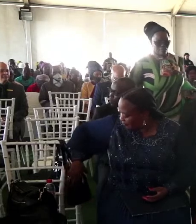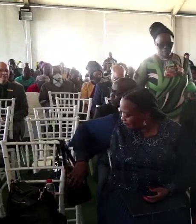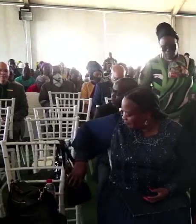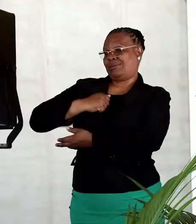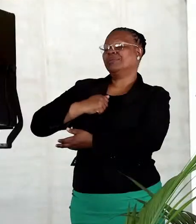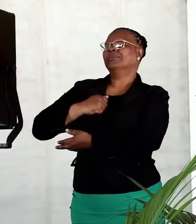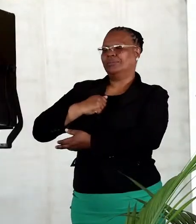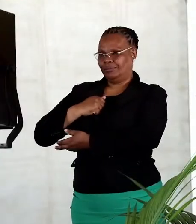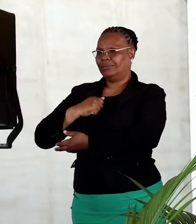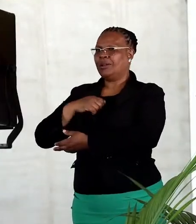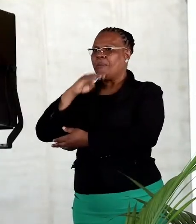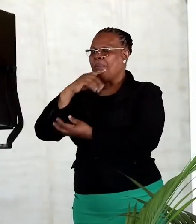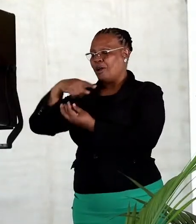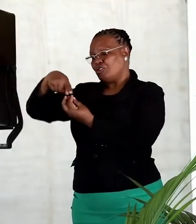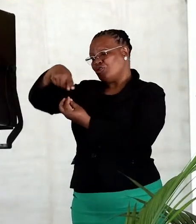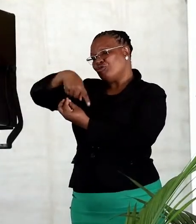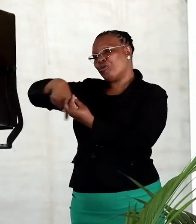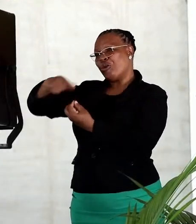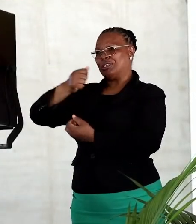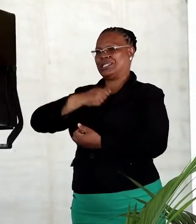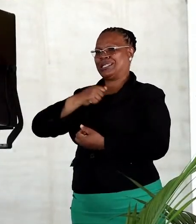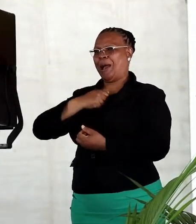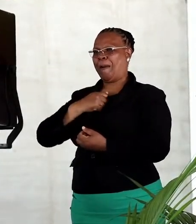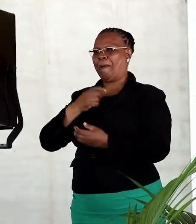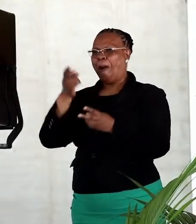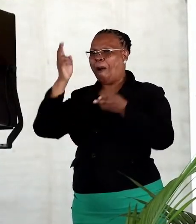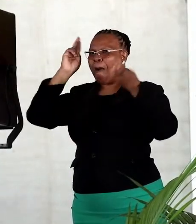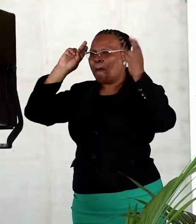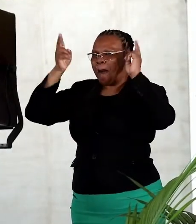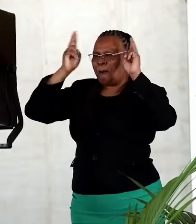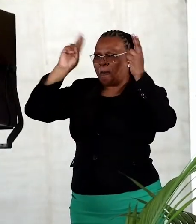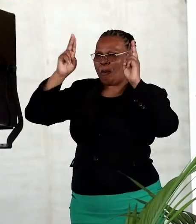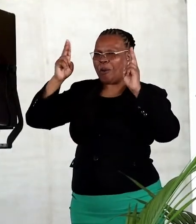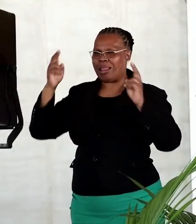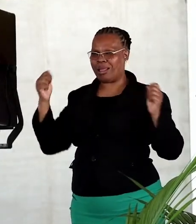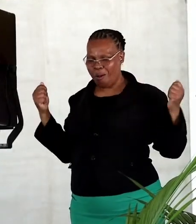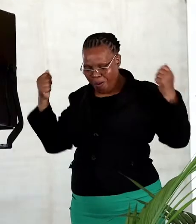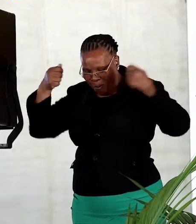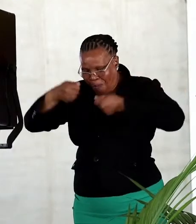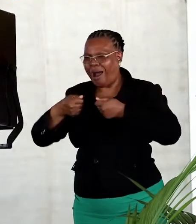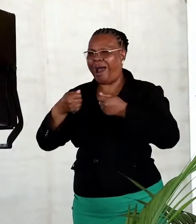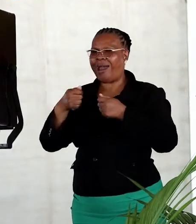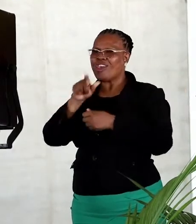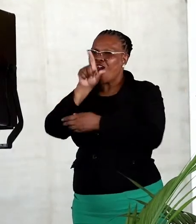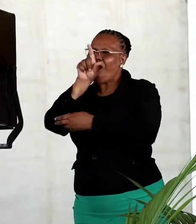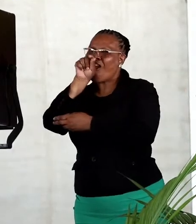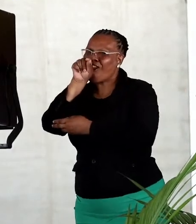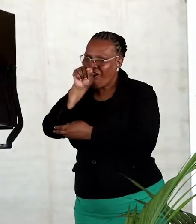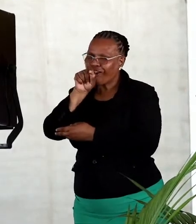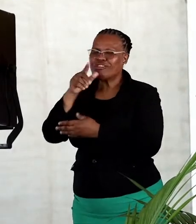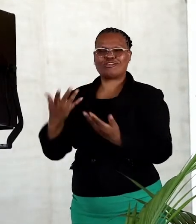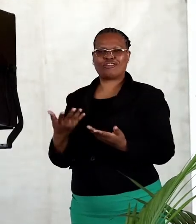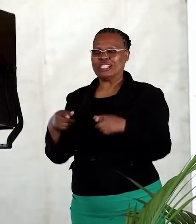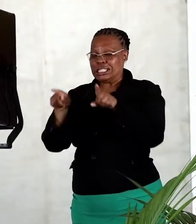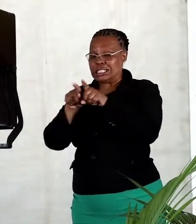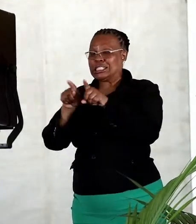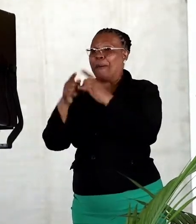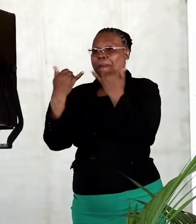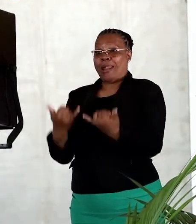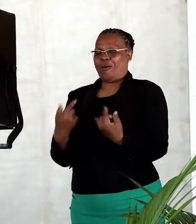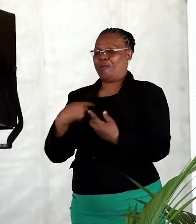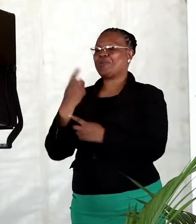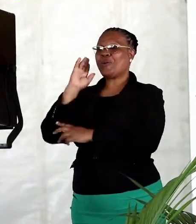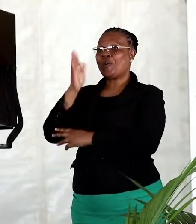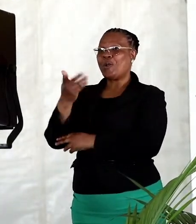K-O-N-T-S-I-W-2-W-E. Ndingumamvundlu bhayi ukhetshi ugwaqa ukhobhosi umsuthukazi. Ndizobe ndingumbhexeshi wale nkqubo namhlanje